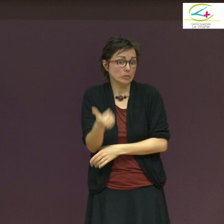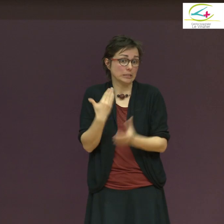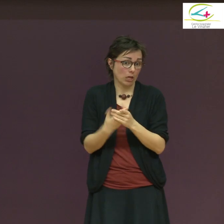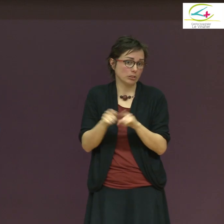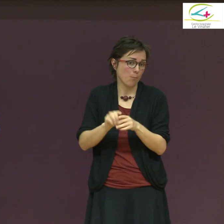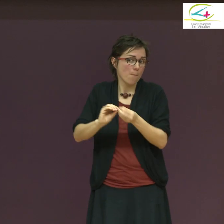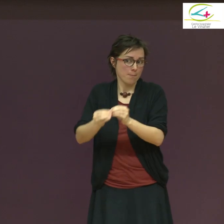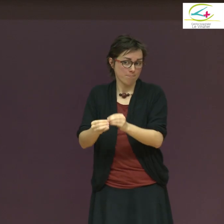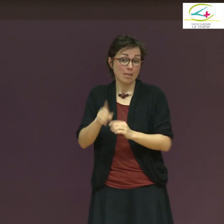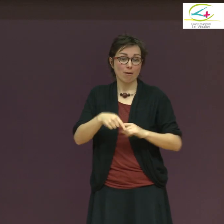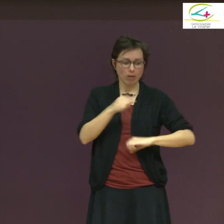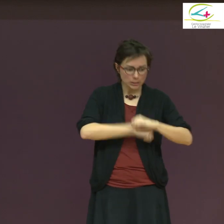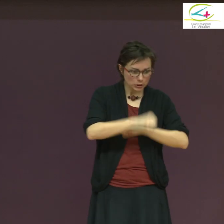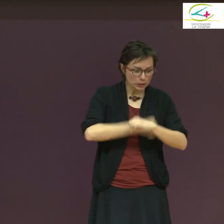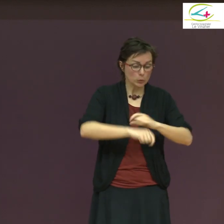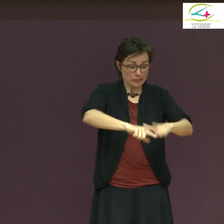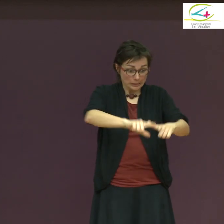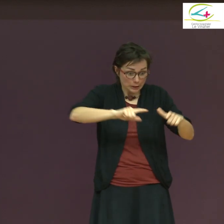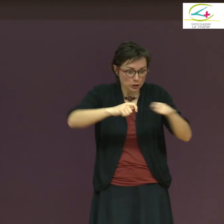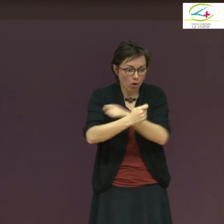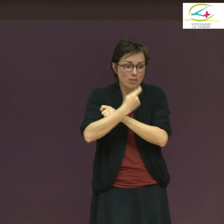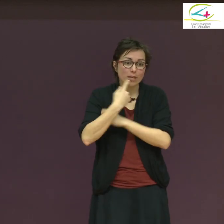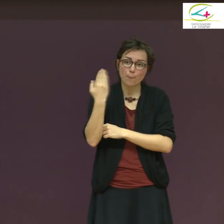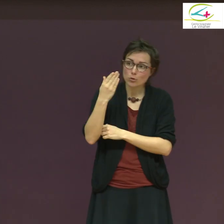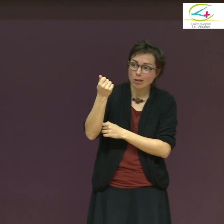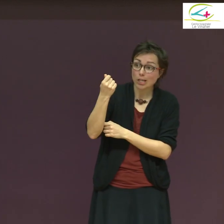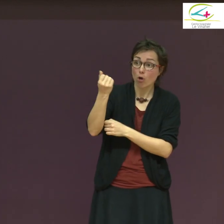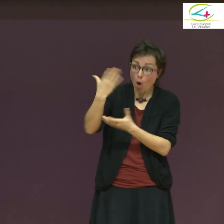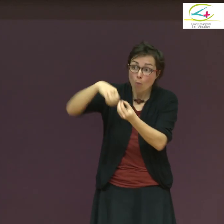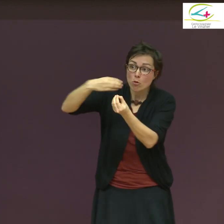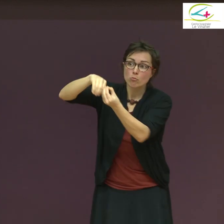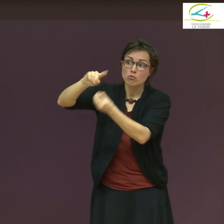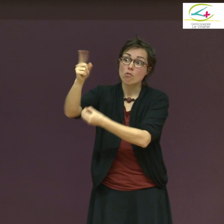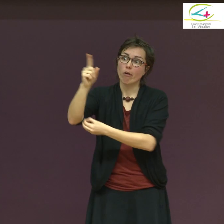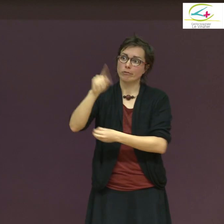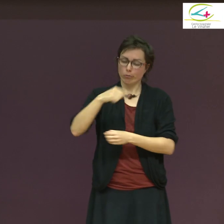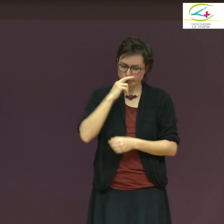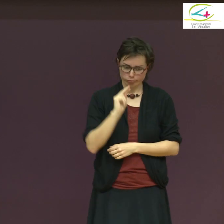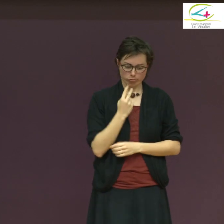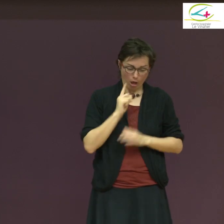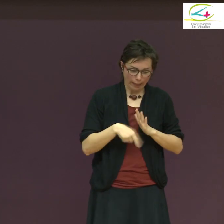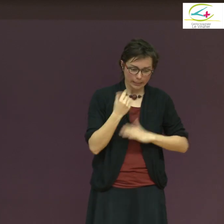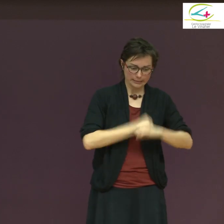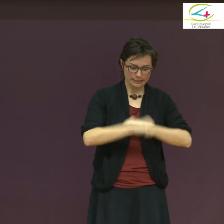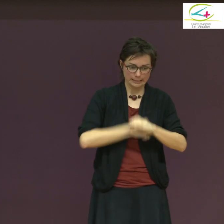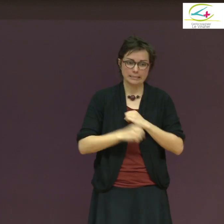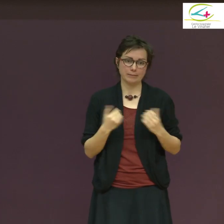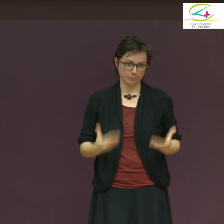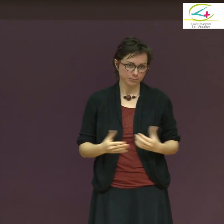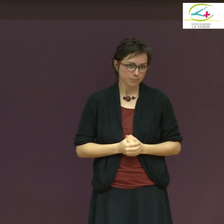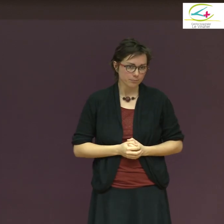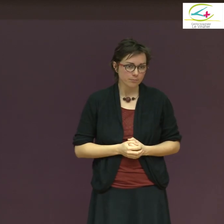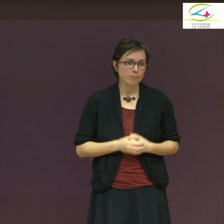en réorganisant les choses, on s'aperçoit qu'on n'a pas besoin de tant de moyens que ça. De tant de moyens que ça, en réorganisant les